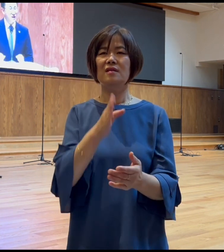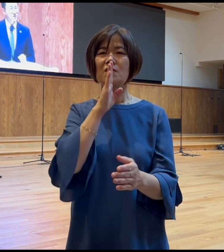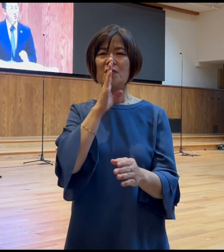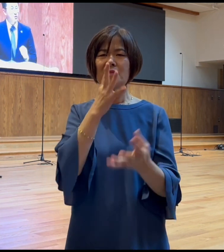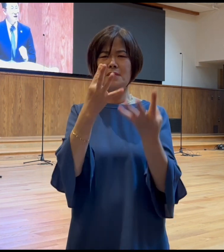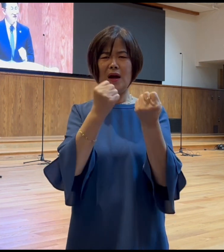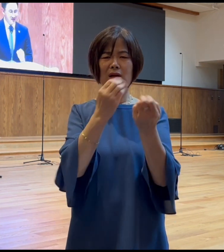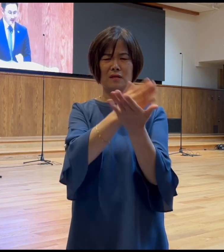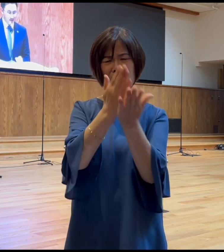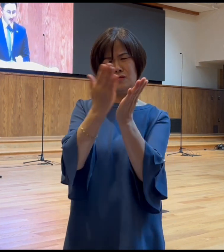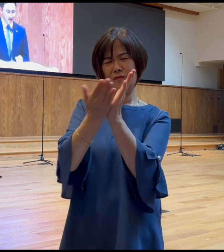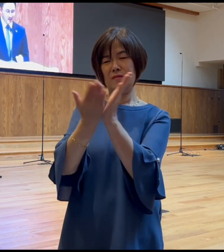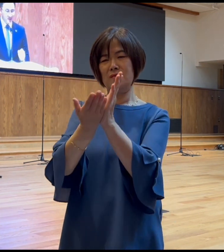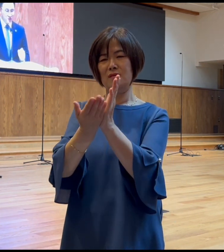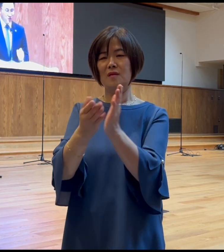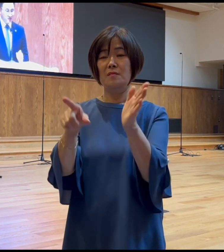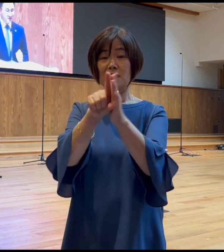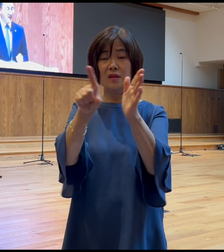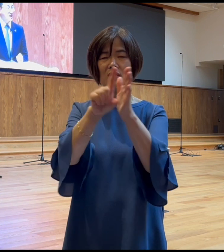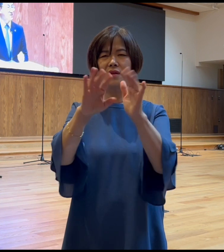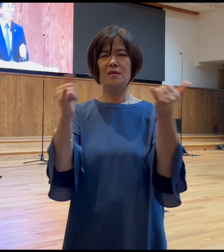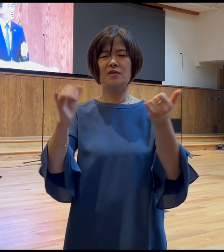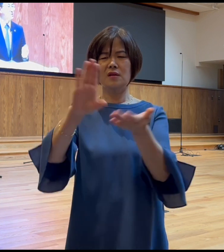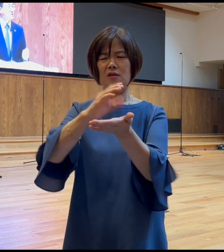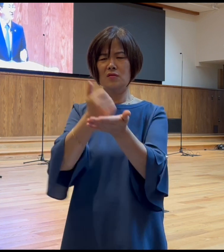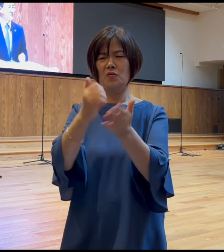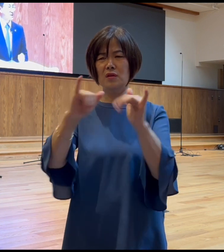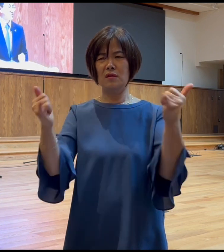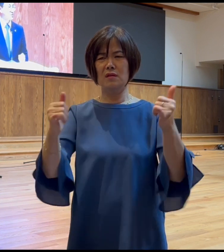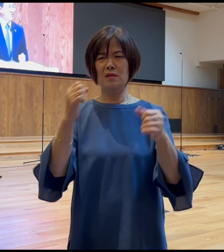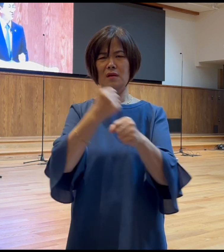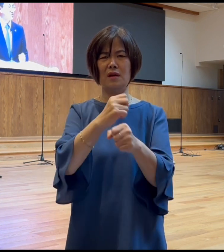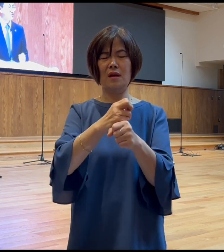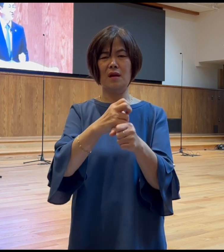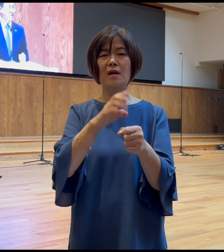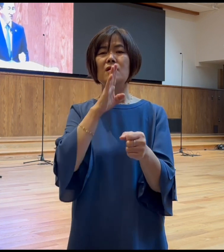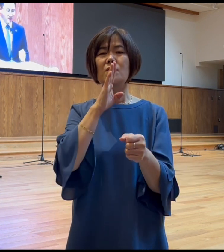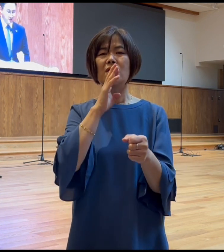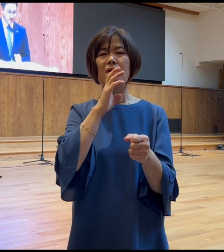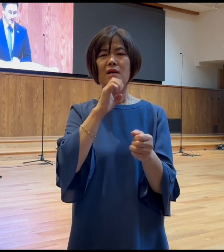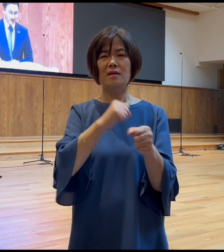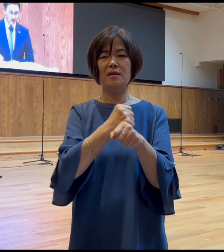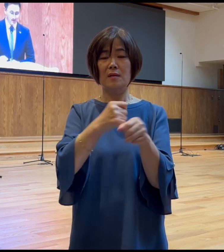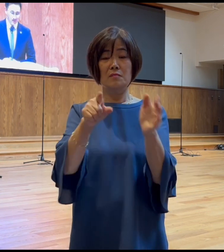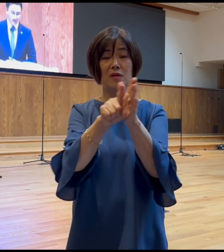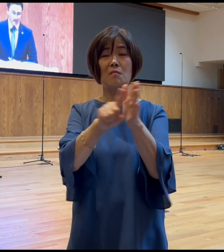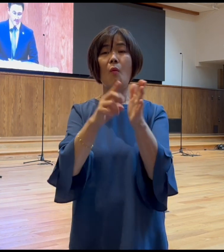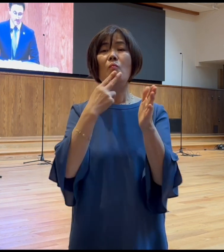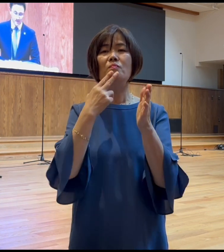다신교를 숭배하던 로마인들은 이 그리스도인들을 향해 무신론자들이라고 외쳤습니다.